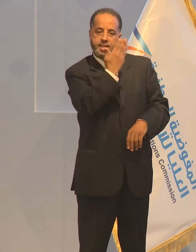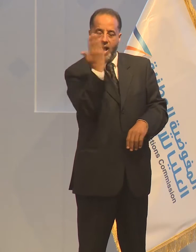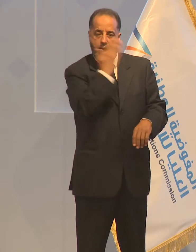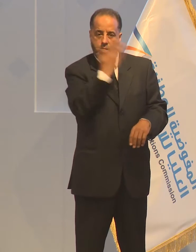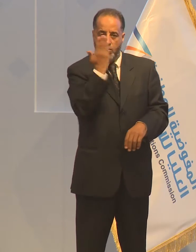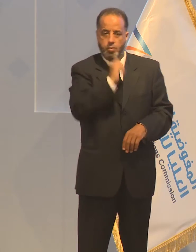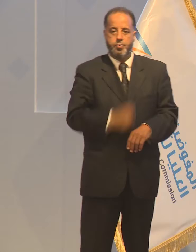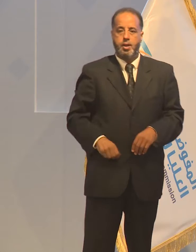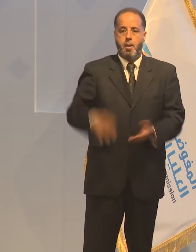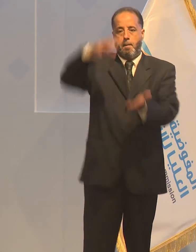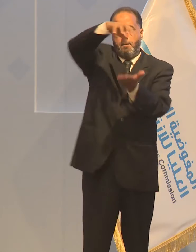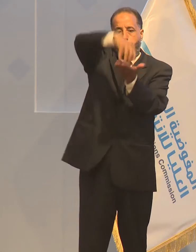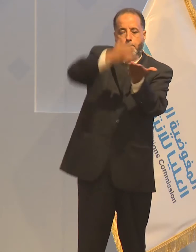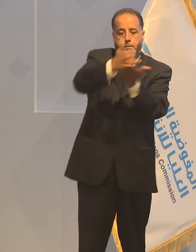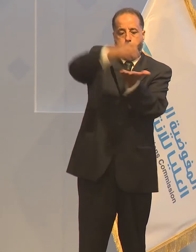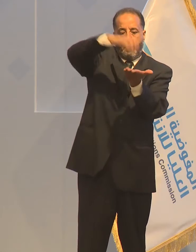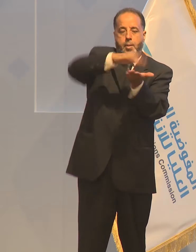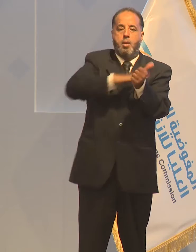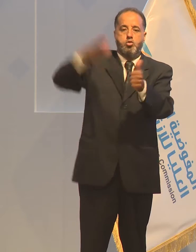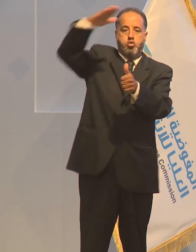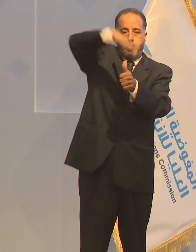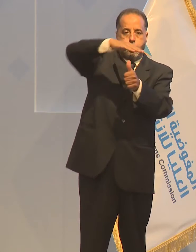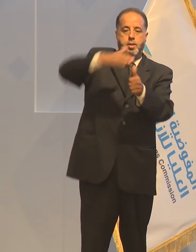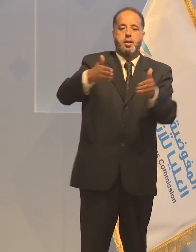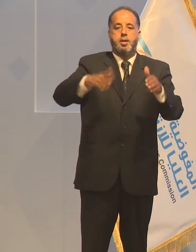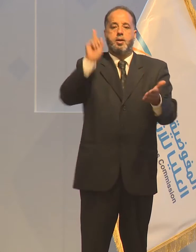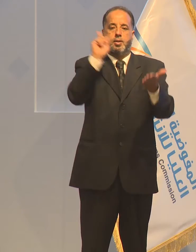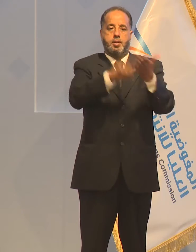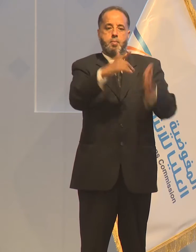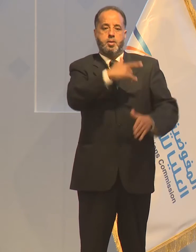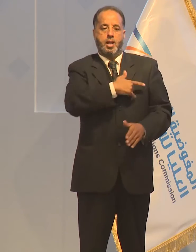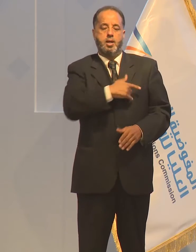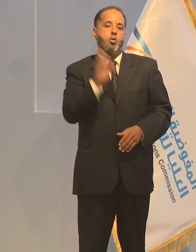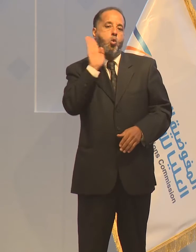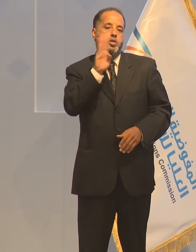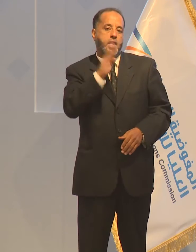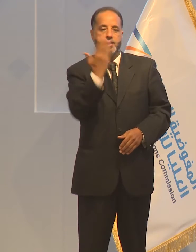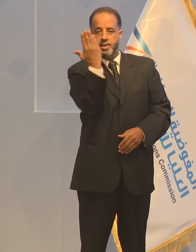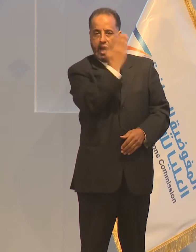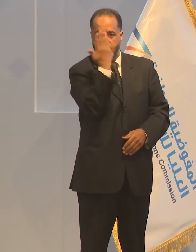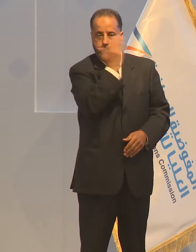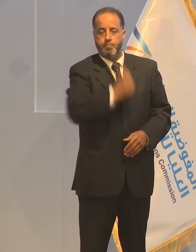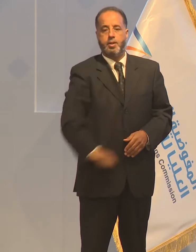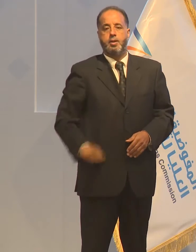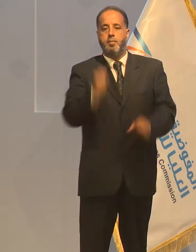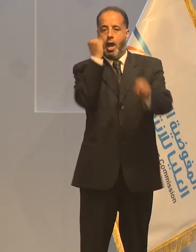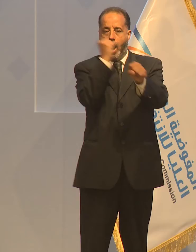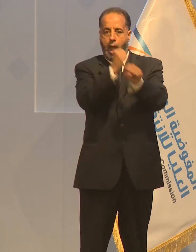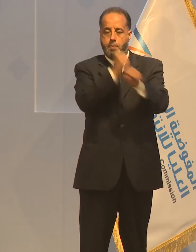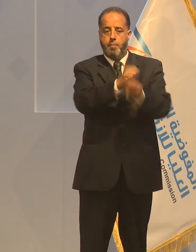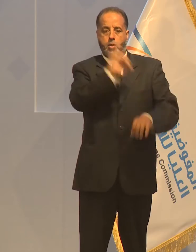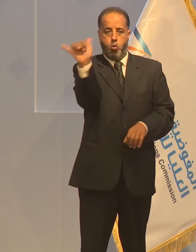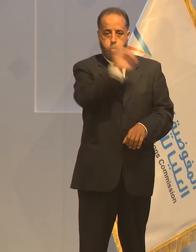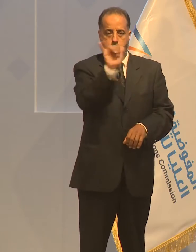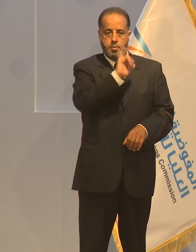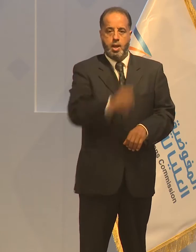في توفير بعض المقرات للمفوضية العليا للانتخابات إيمانا بوزارة التربية والتعليم بالقيام بمهامها